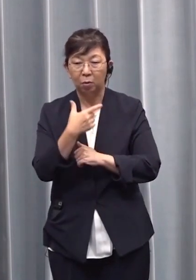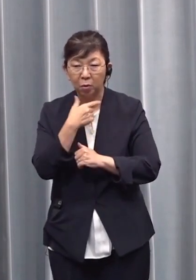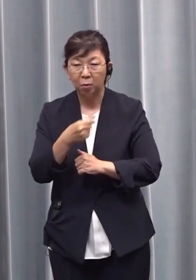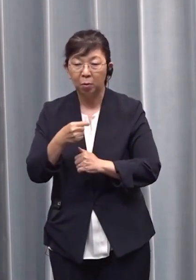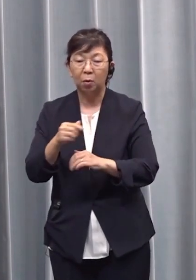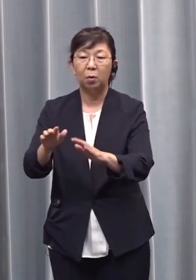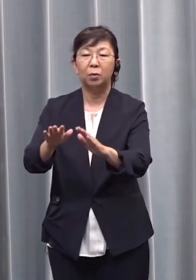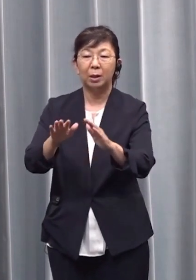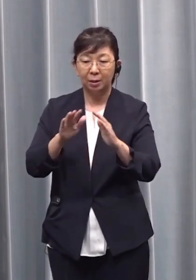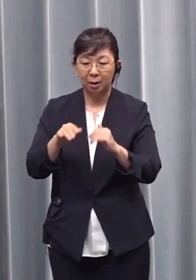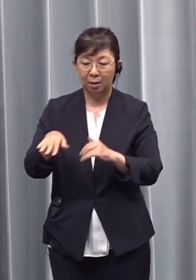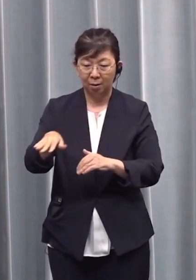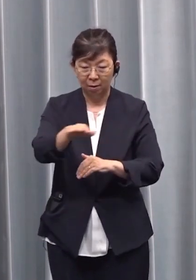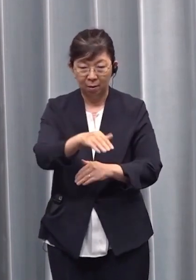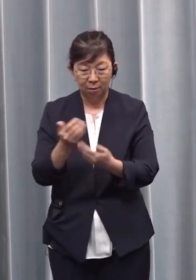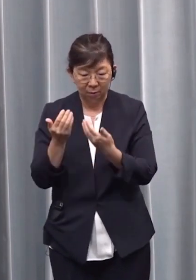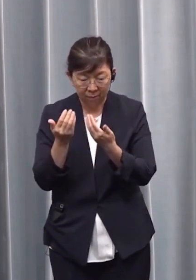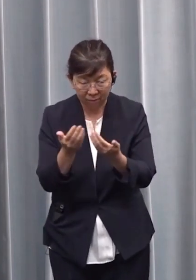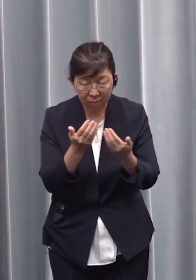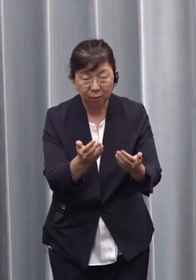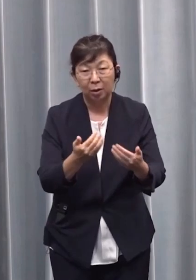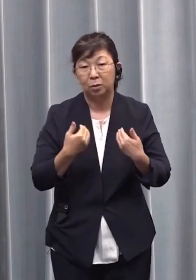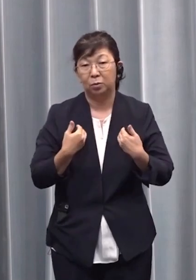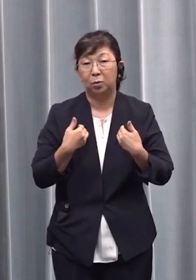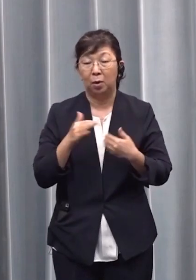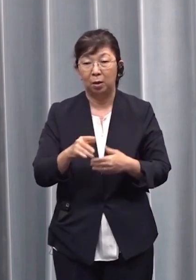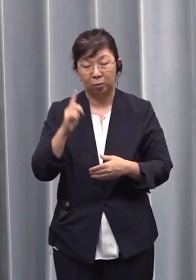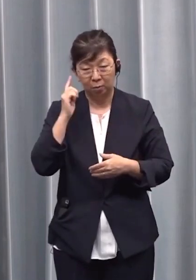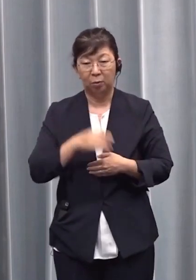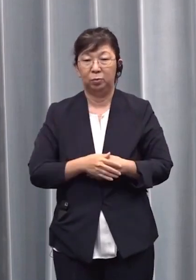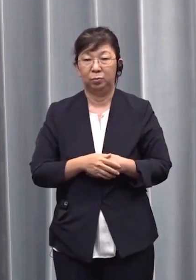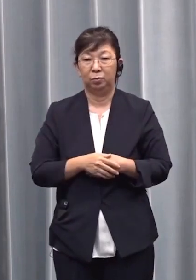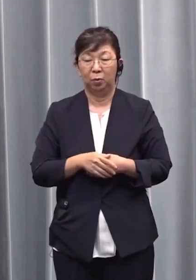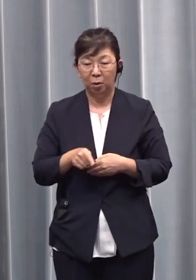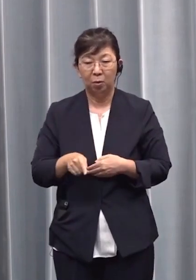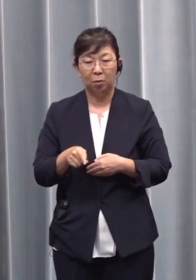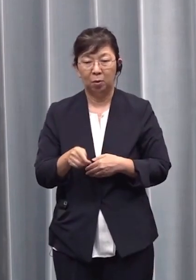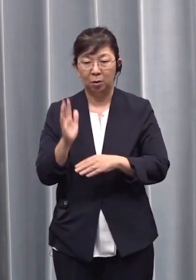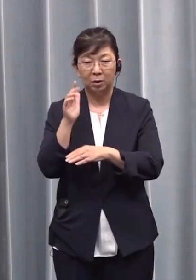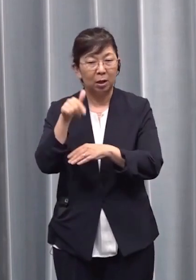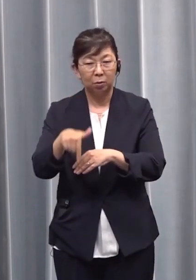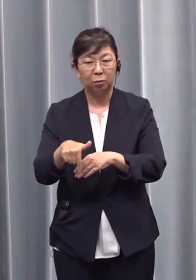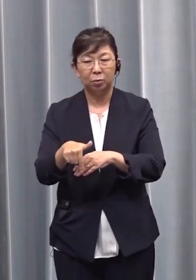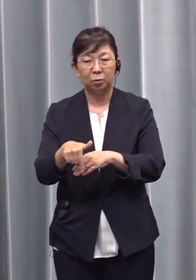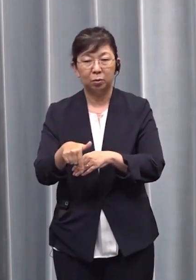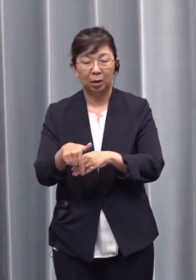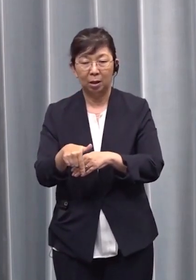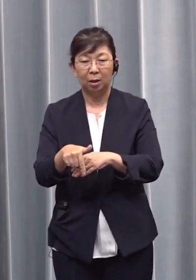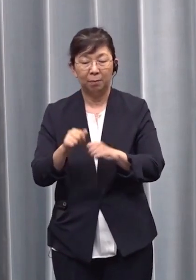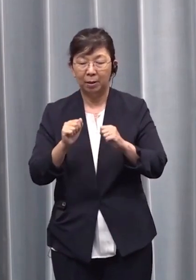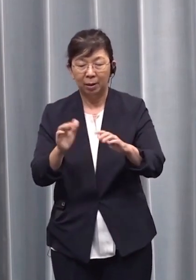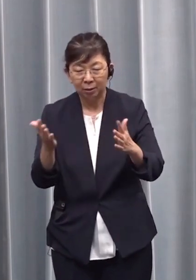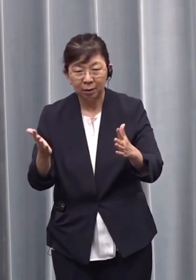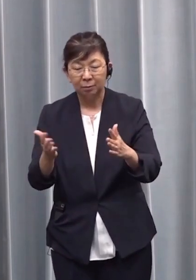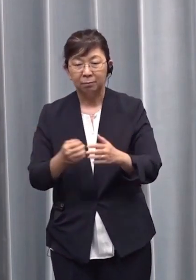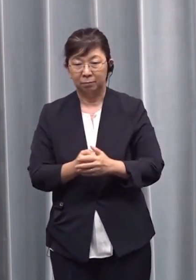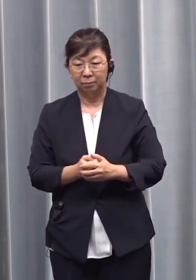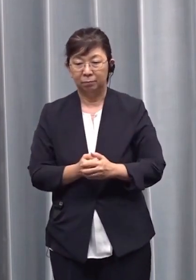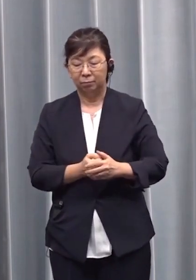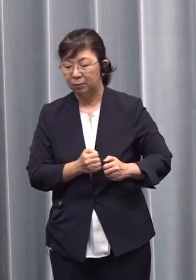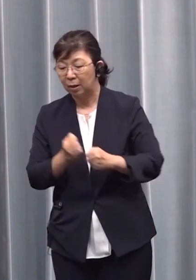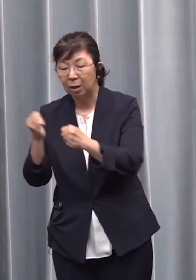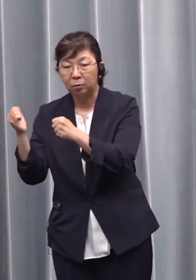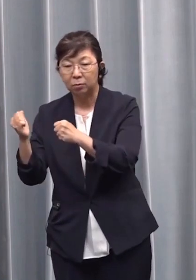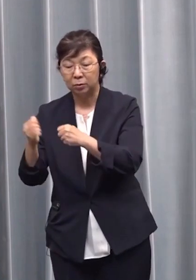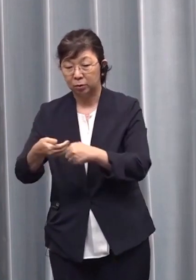法務省も彼らにヒアリングをする必要があると思うんですが、こういったことをですね、なぜ政府が避け続けるのか、私の趣